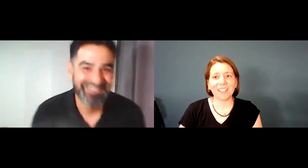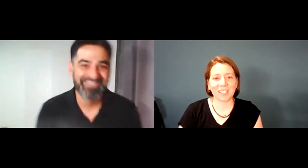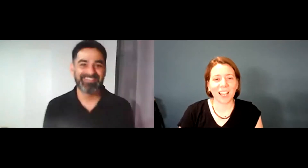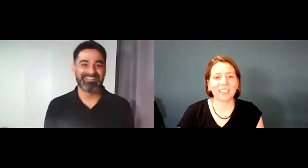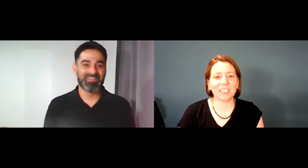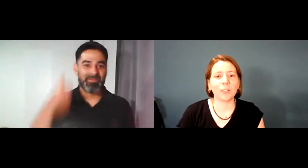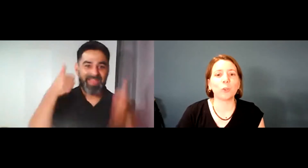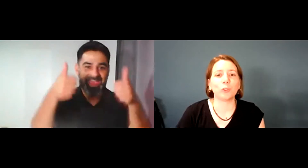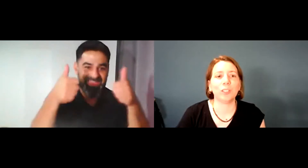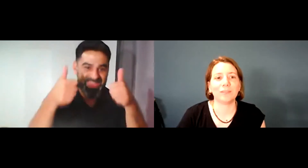Alicia Gianotti.